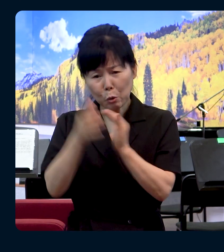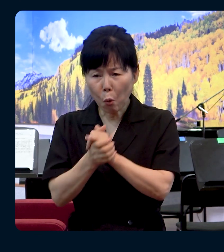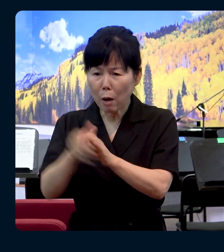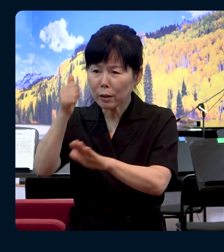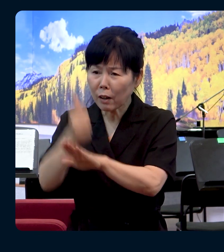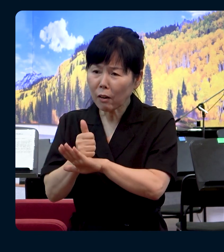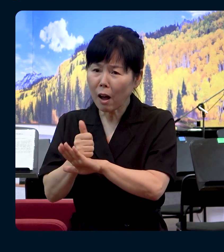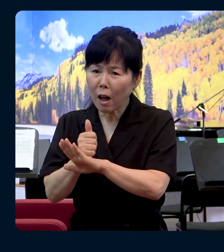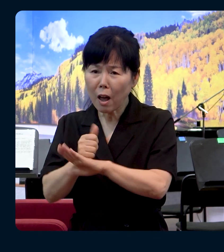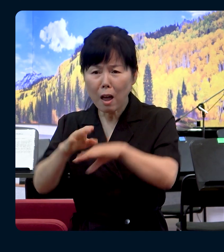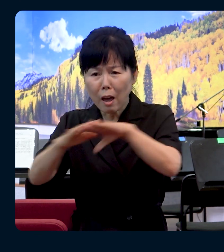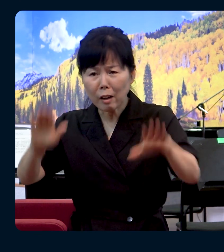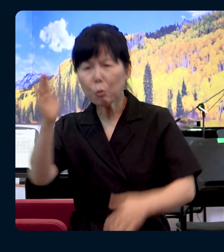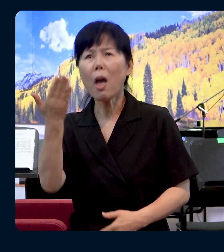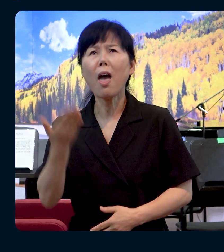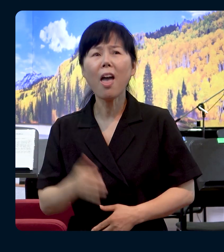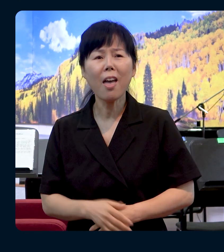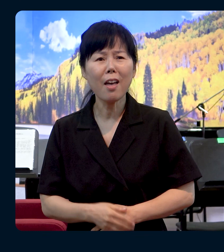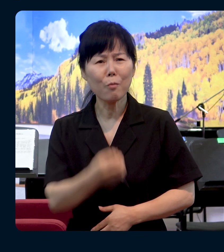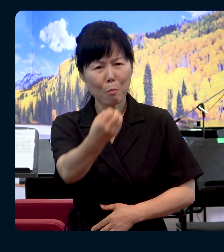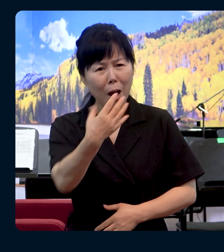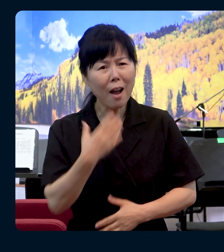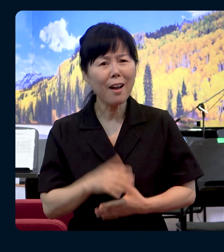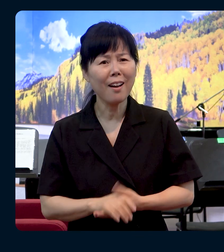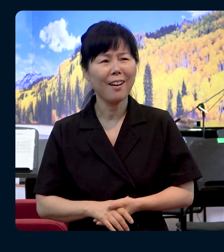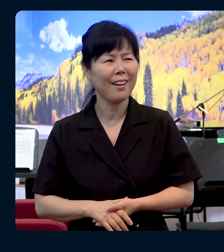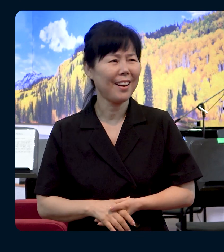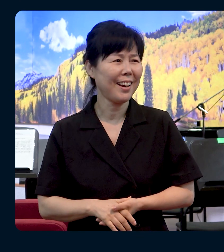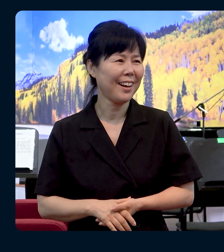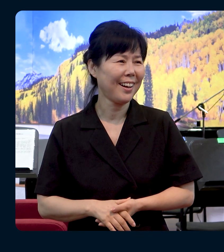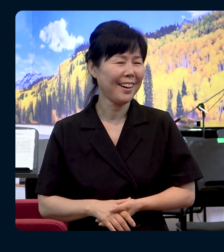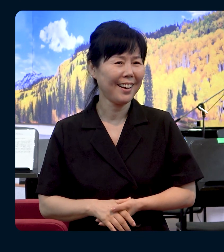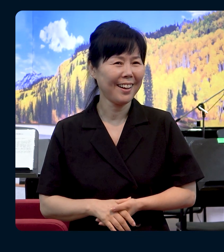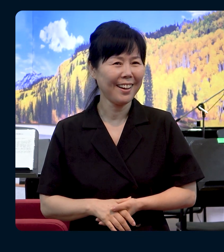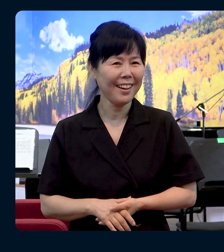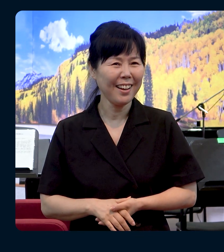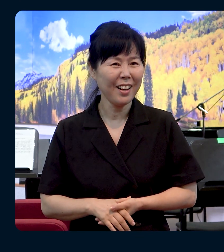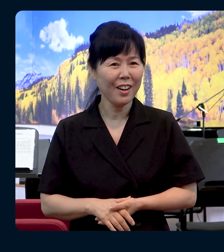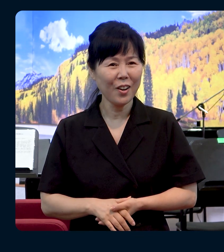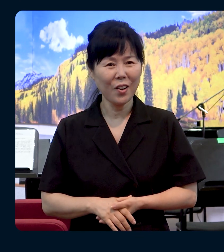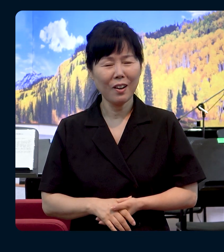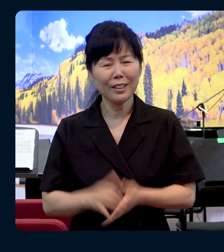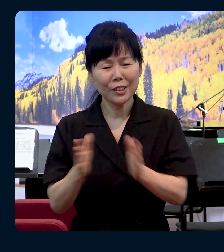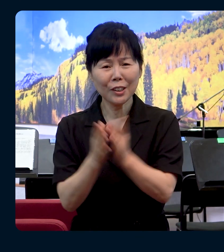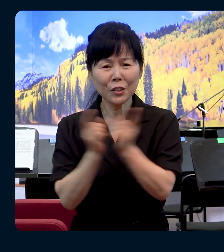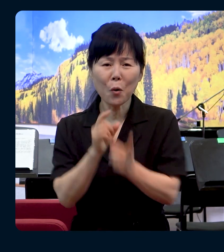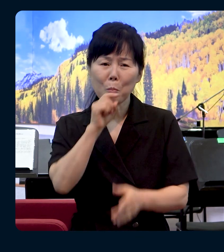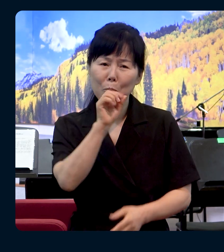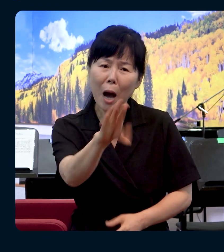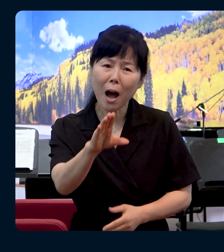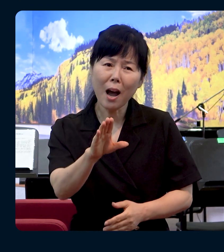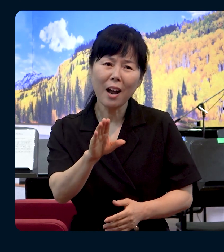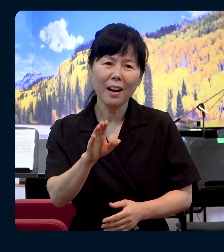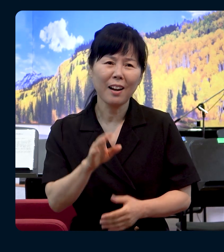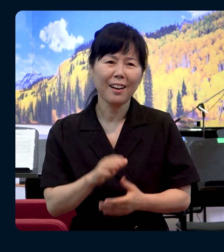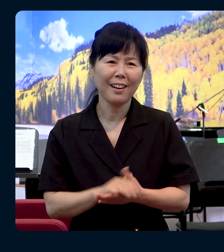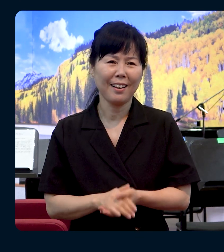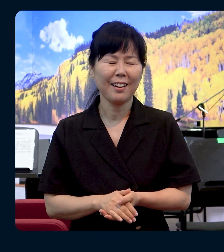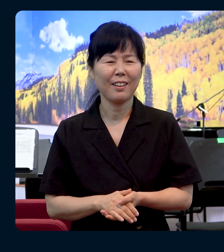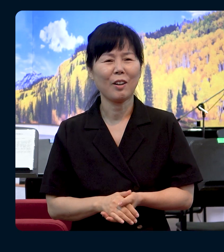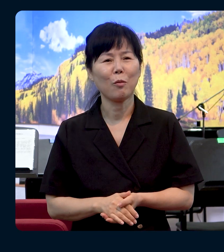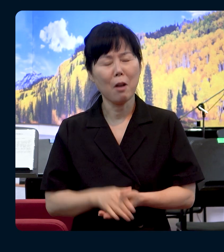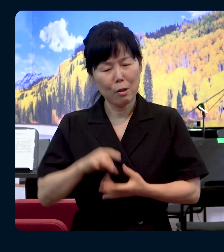되겠습니까? 아니, 입으로 그 정도 나왔으면요, 속은 얼마나 더 많이 그렇게 생각하고 있는 거예요. 뭐 내가 기도한다고 무슨 일이